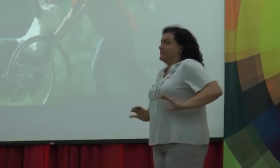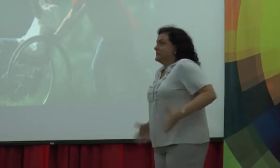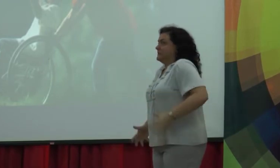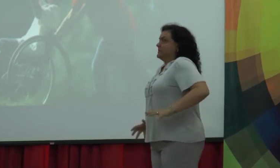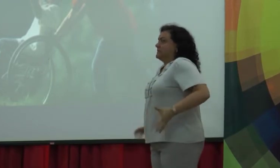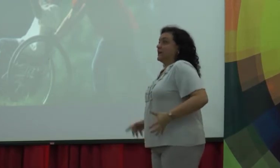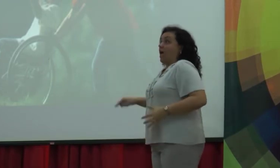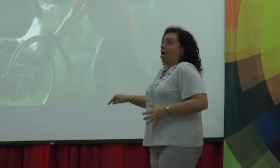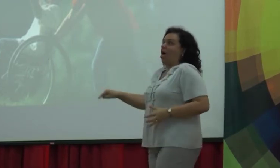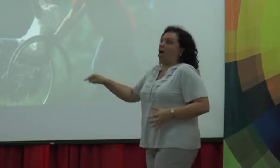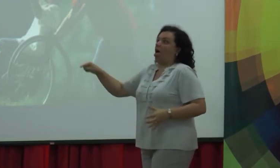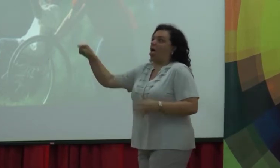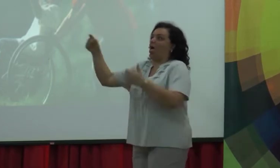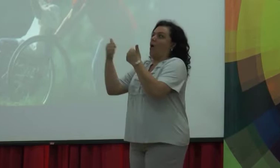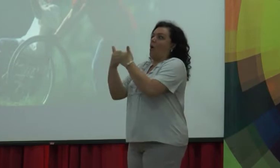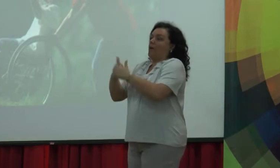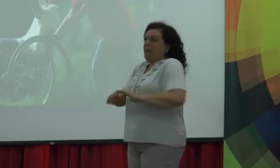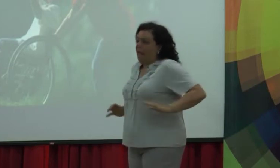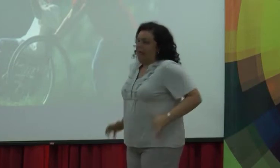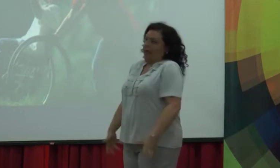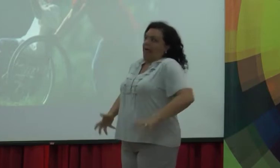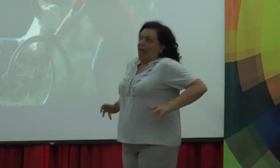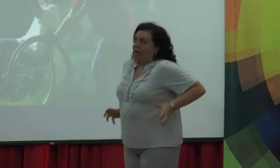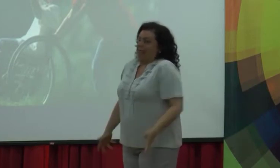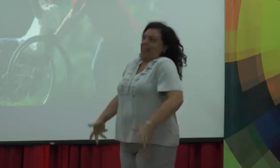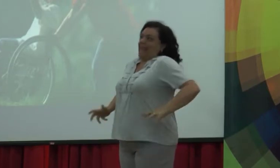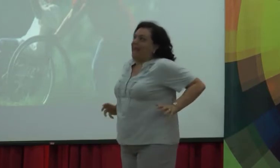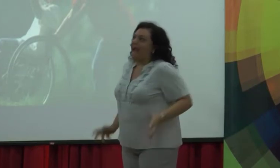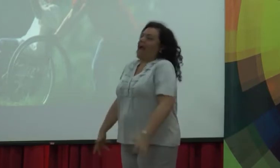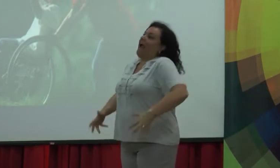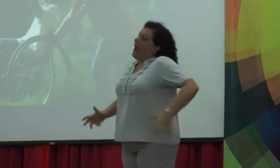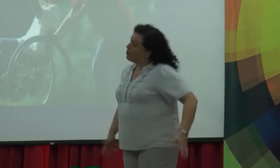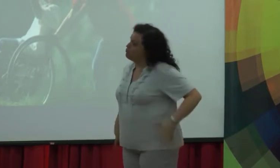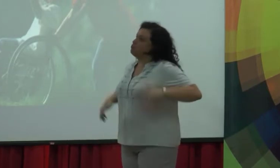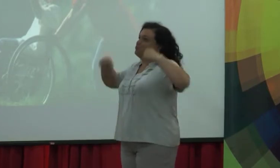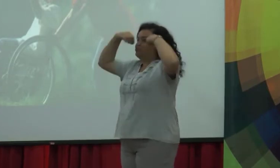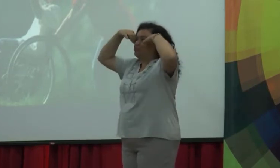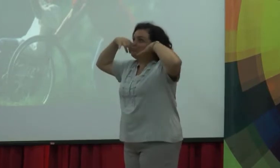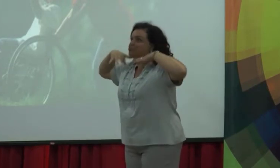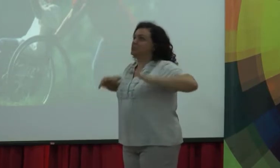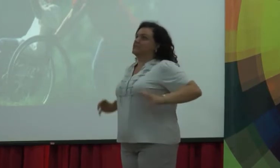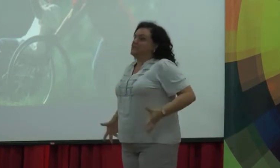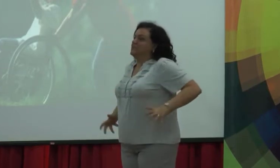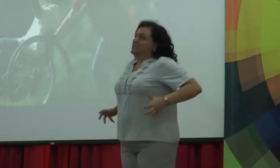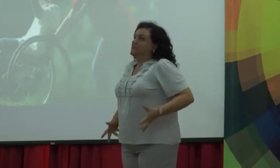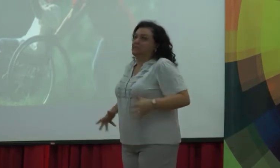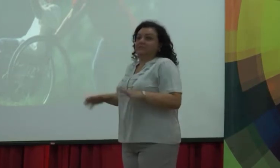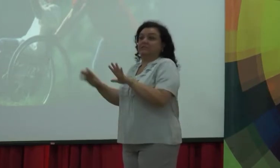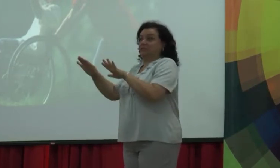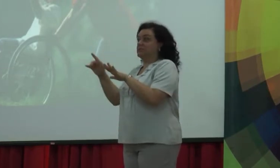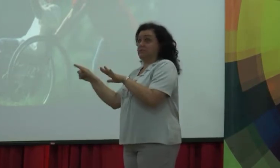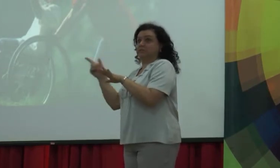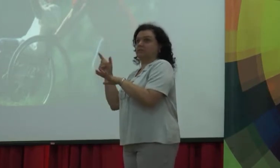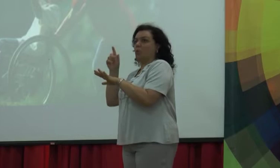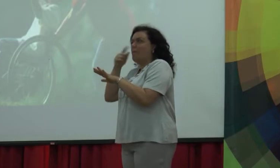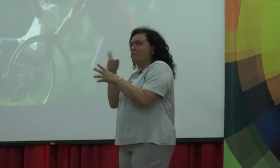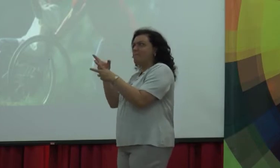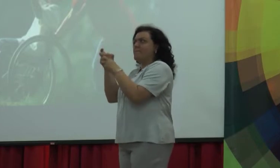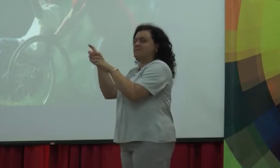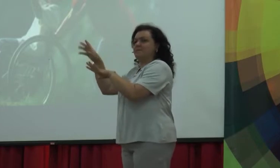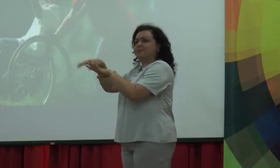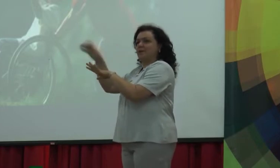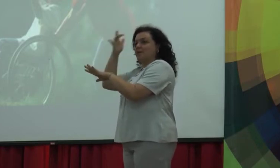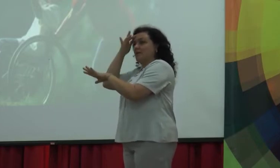ajuda. E ele vai sozinho buscando isso para alcançar o ônibus, é suado que quer